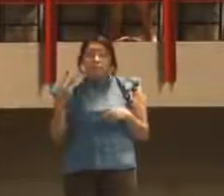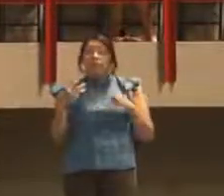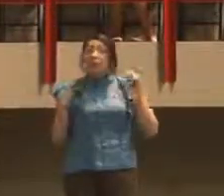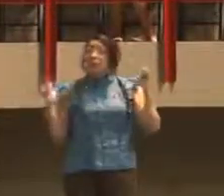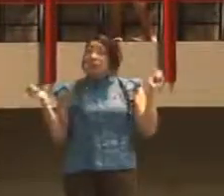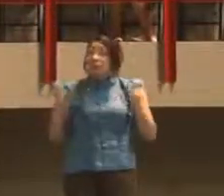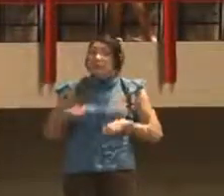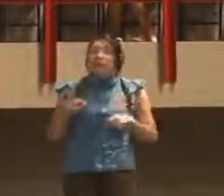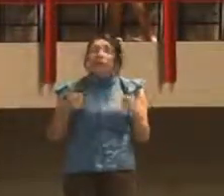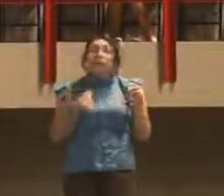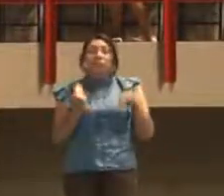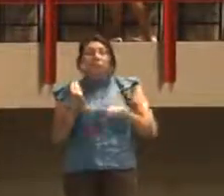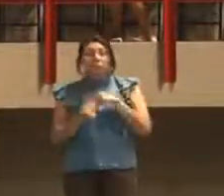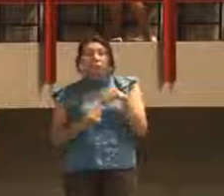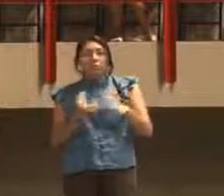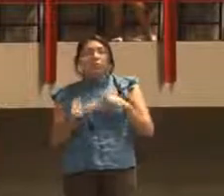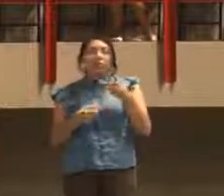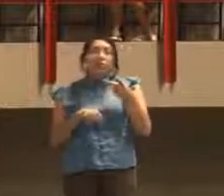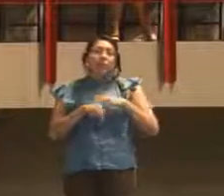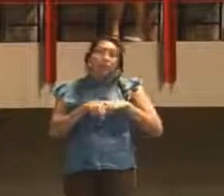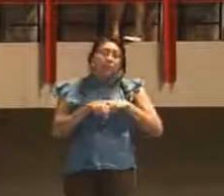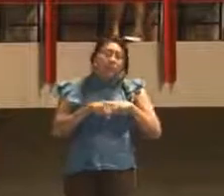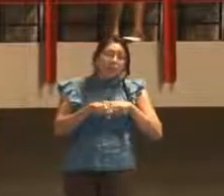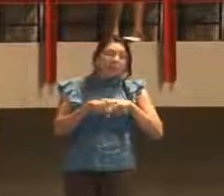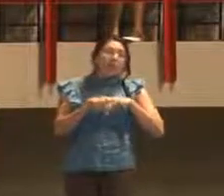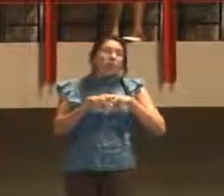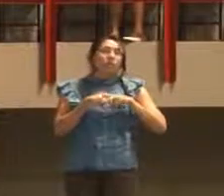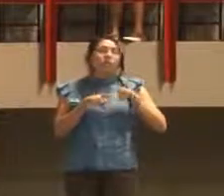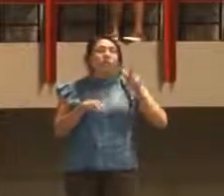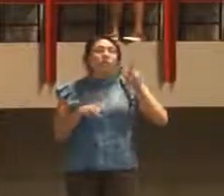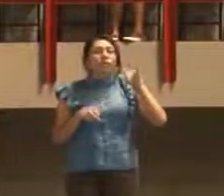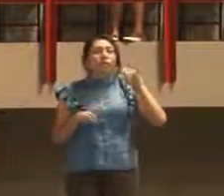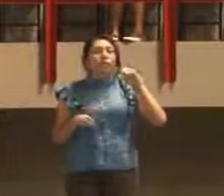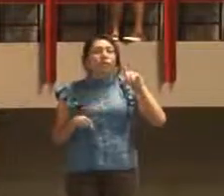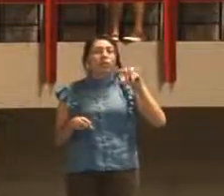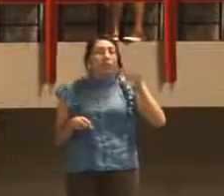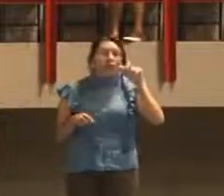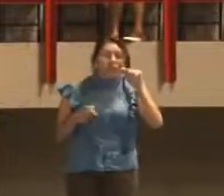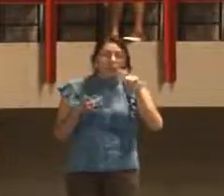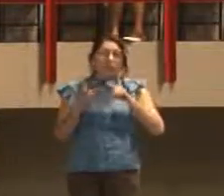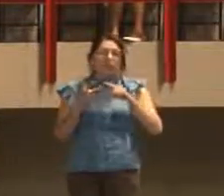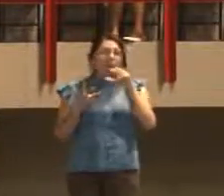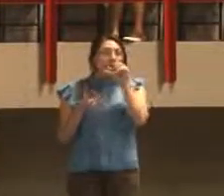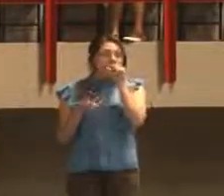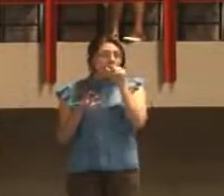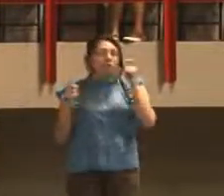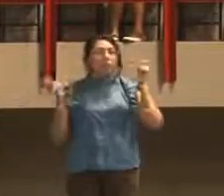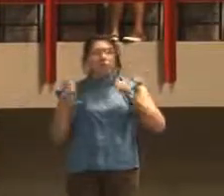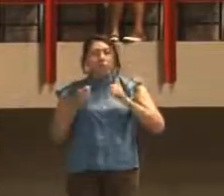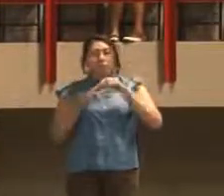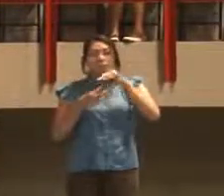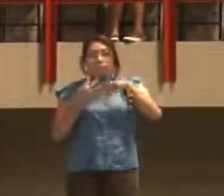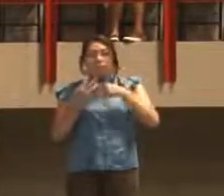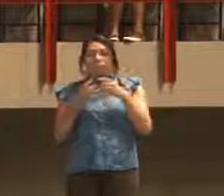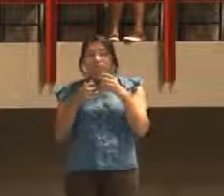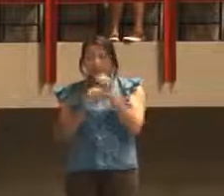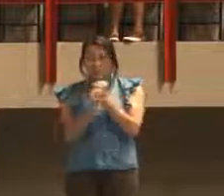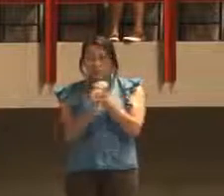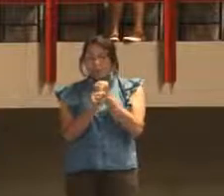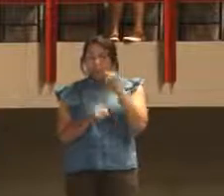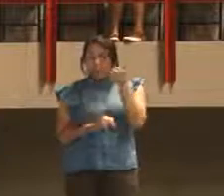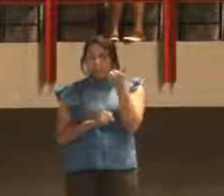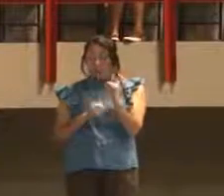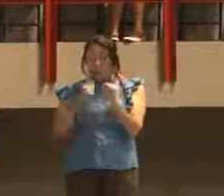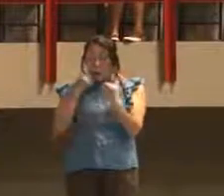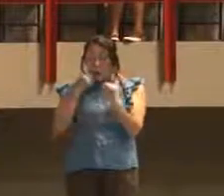Pode ser o violeta, o verde e o laranja. Que pode ser a cor normal, pode ser o claro e pode ser o escuro. Então são 18.